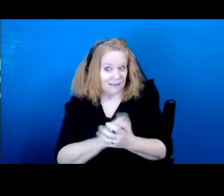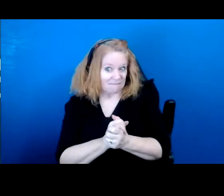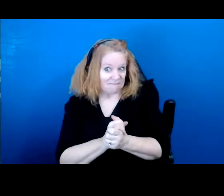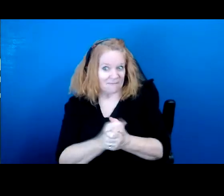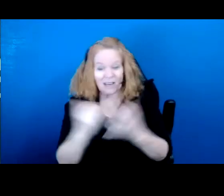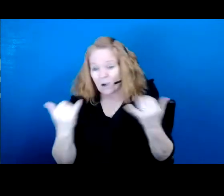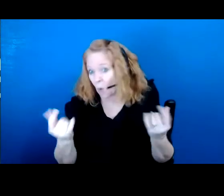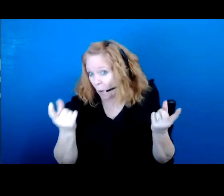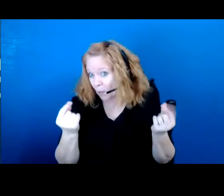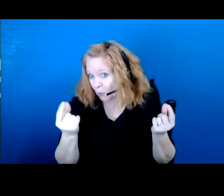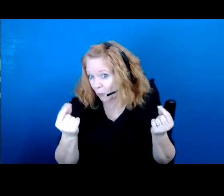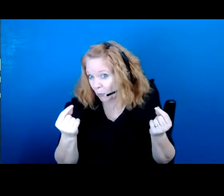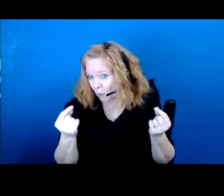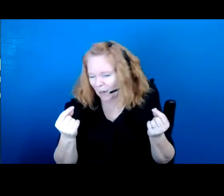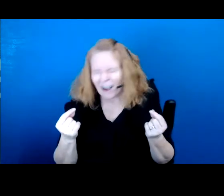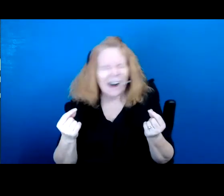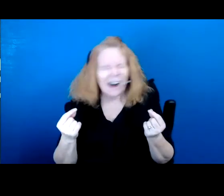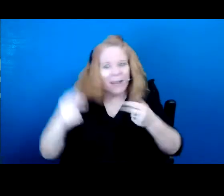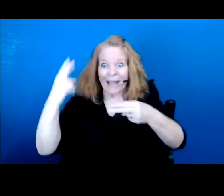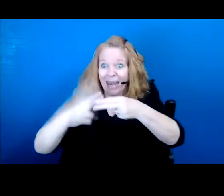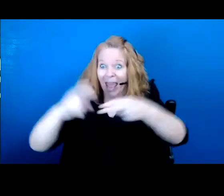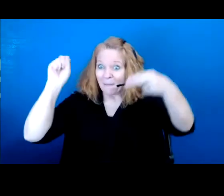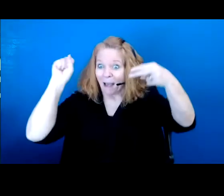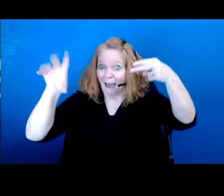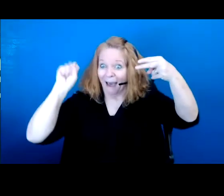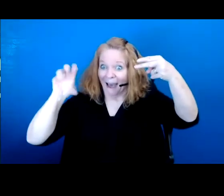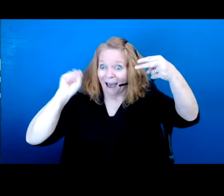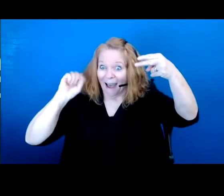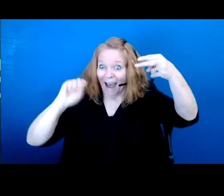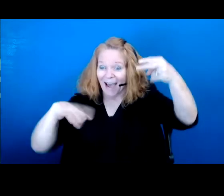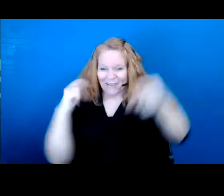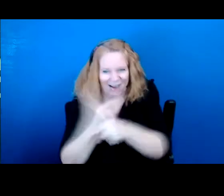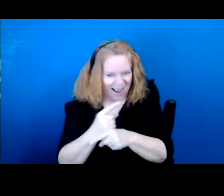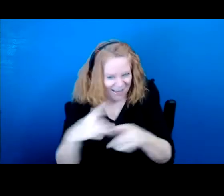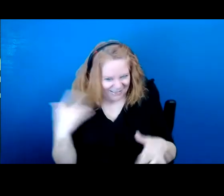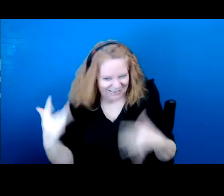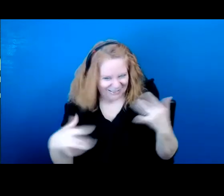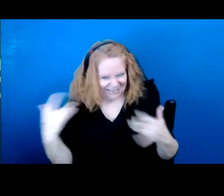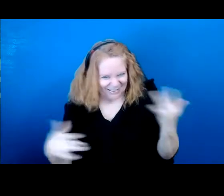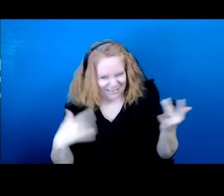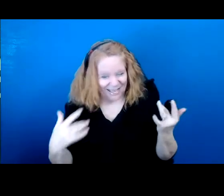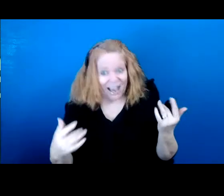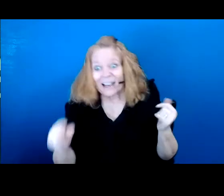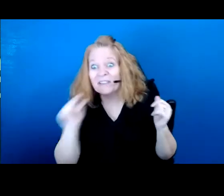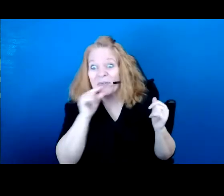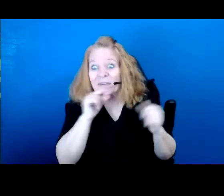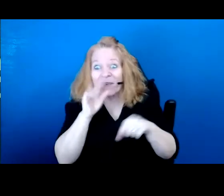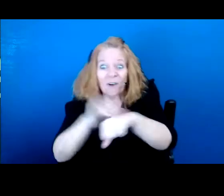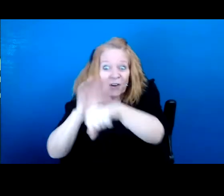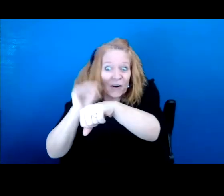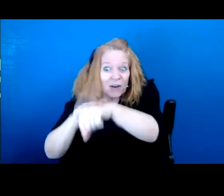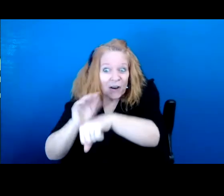y qué vamos a hacer niños y niñas vamos a dar los nombres verdad porque yo